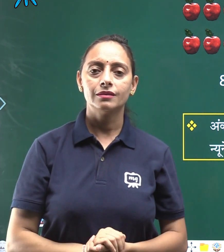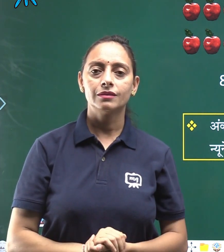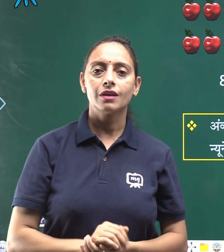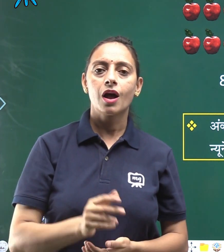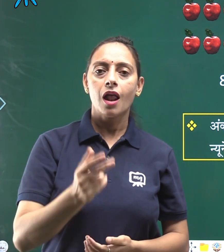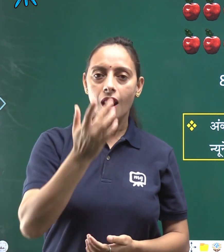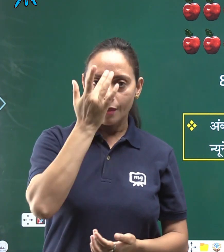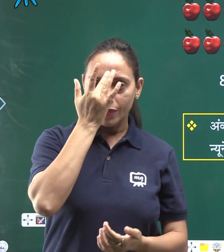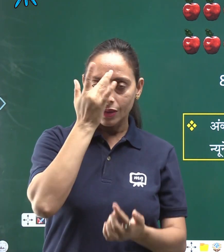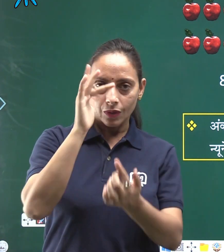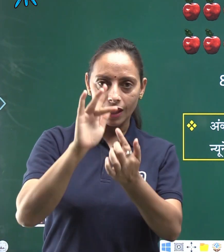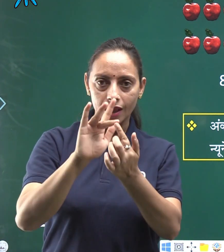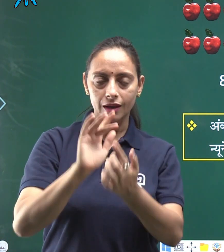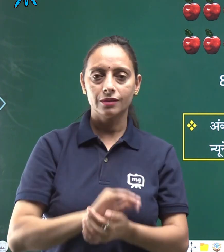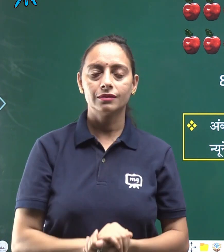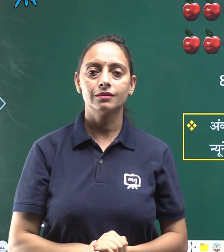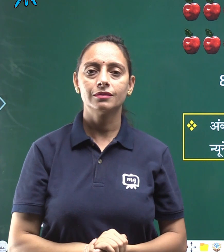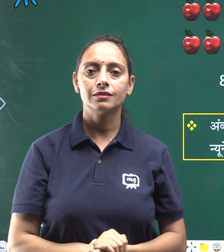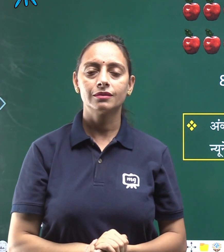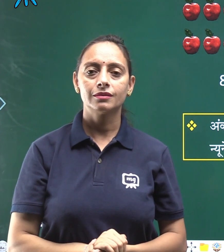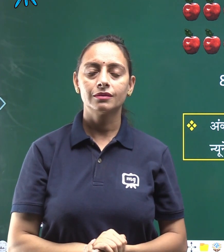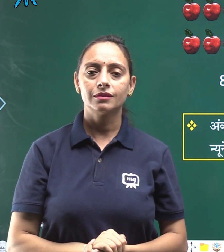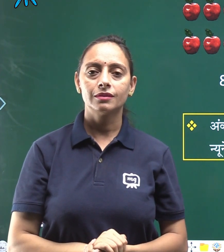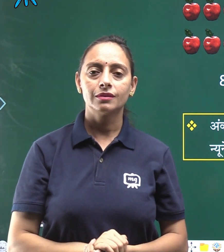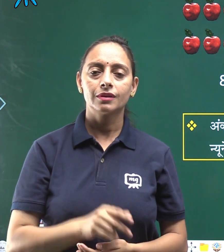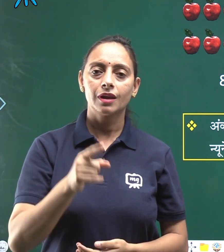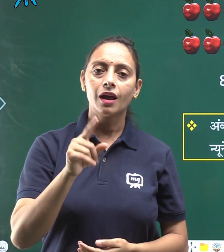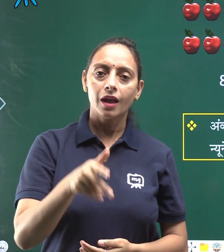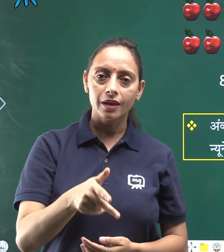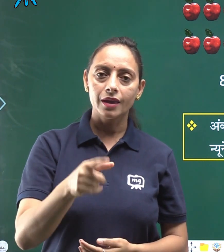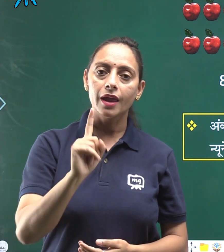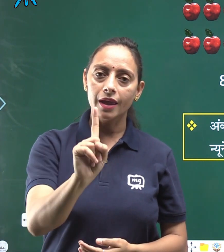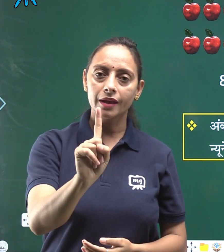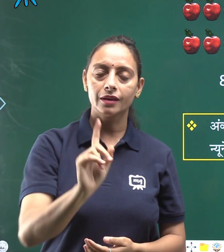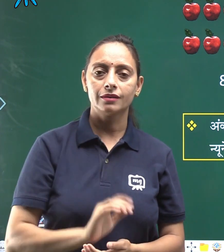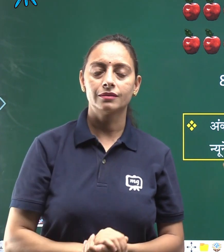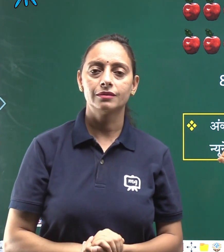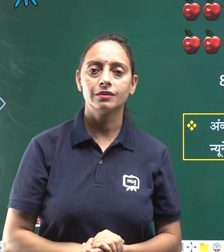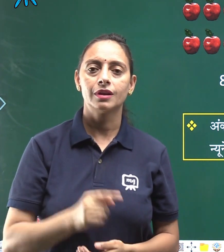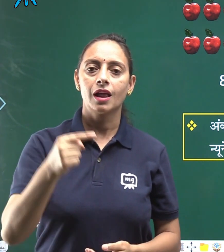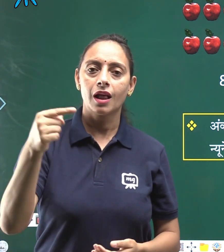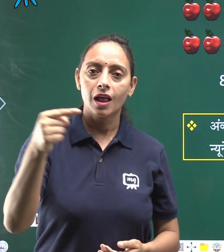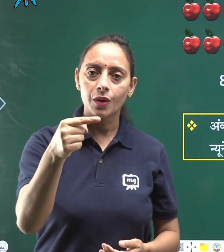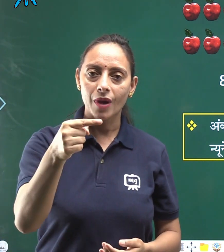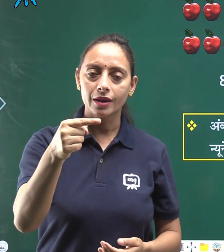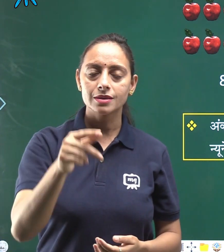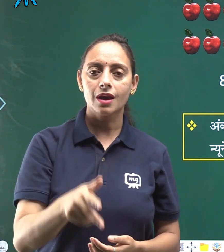लगा बिंदु ही एक न्यूनेन